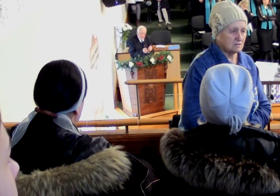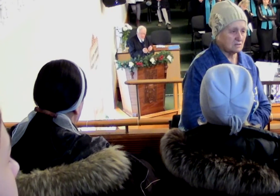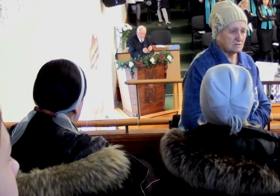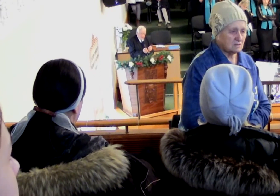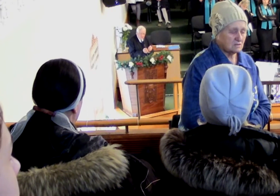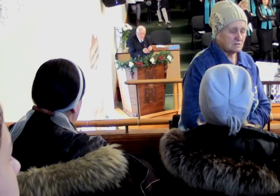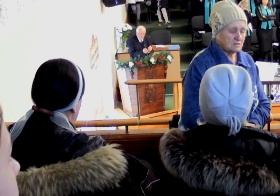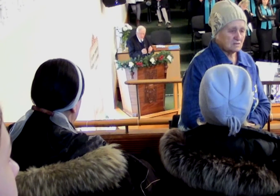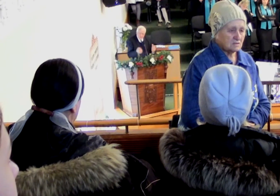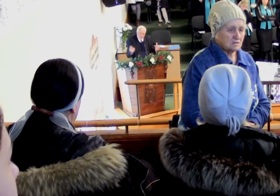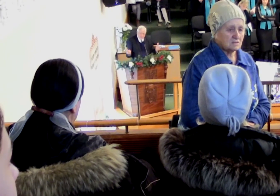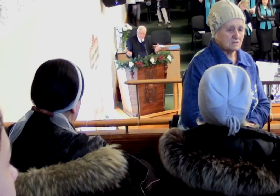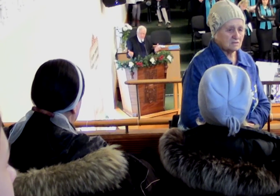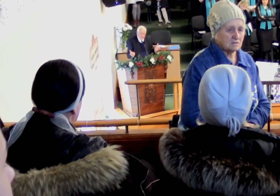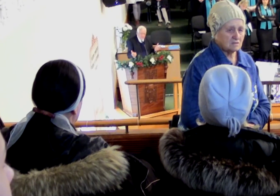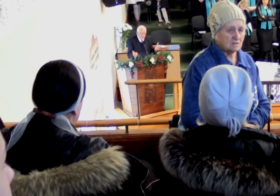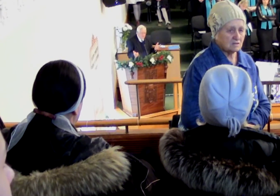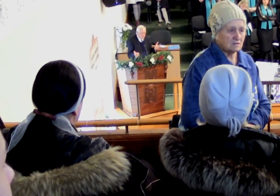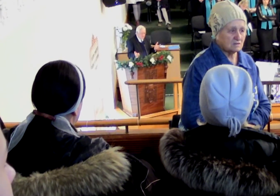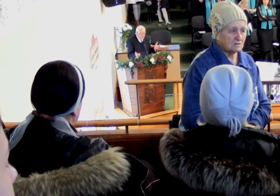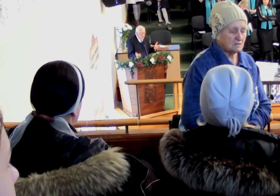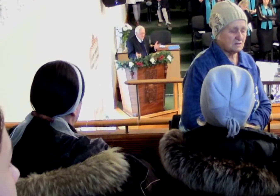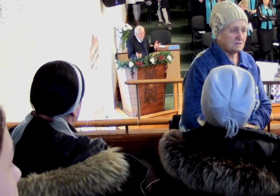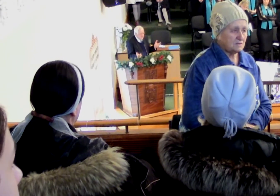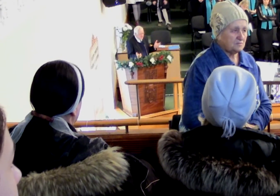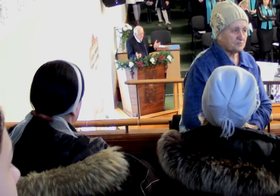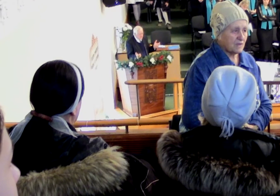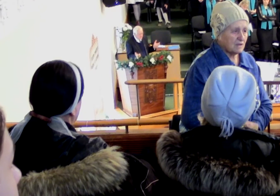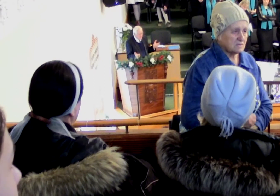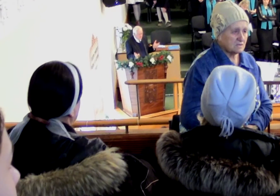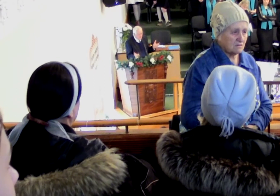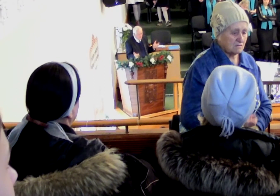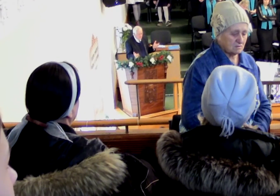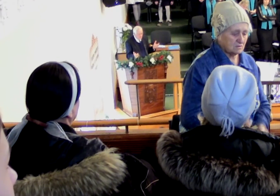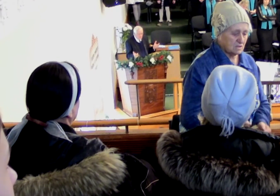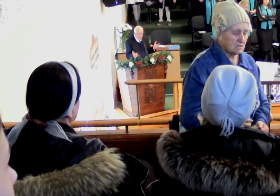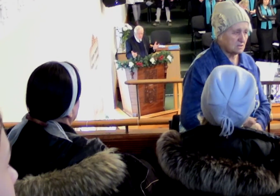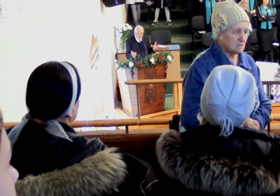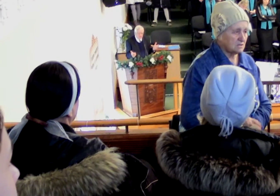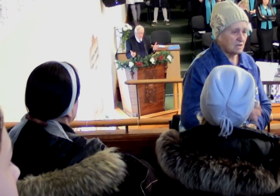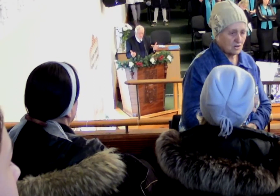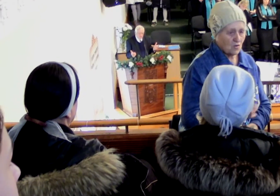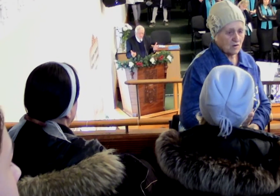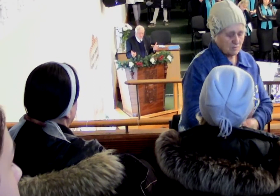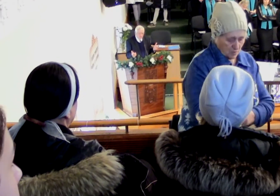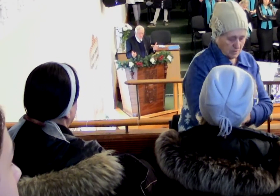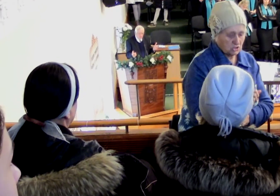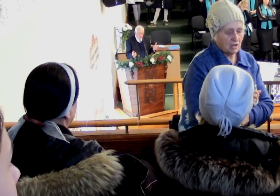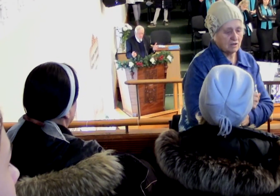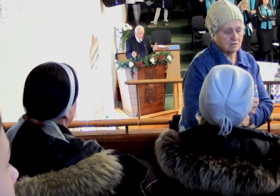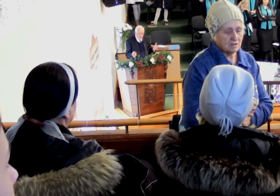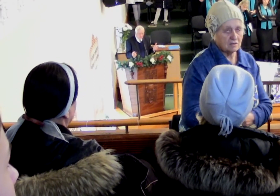Обычаи держат. Молва народная держит. Страх держит. Но вы идите к Иисусу